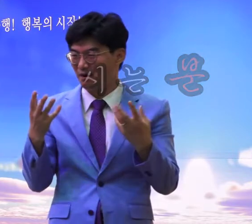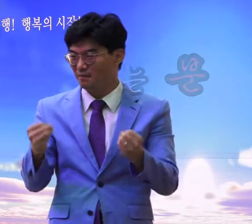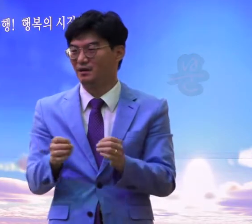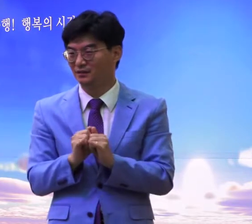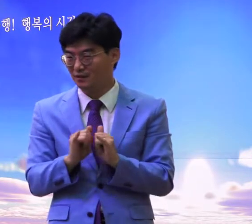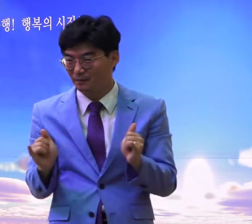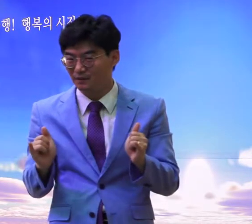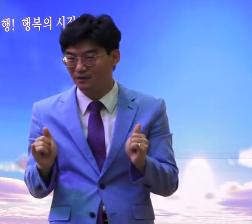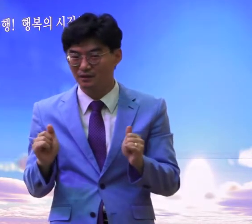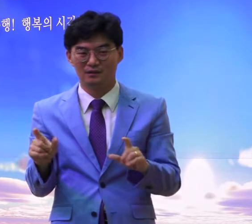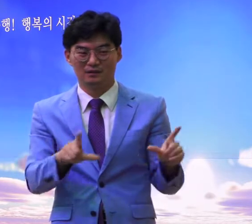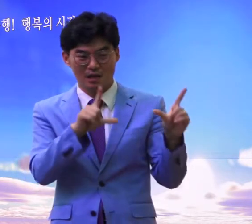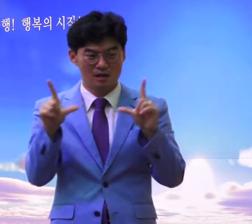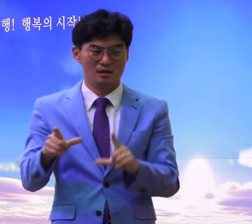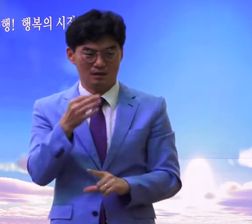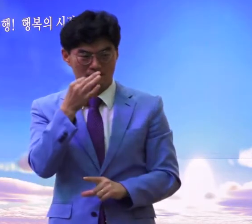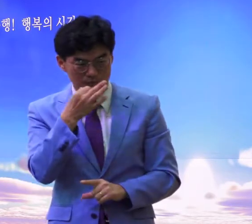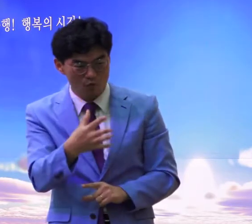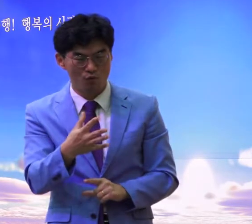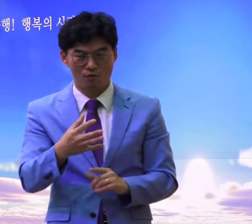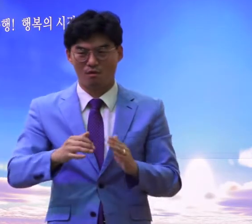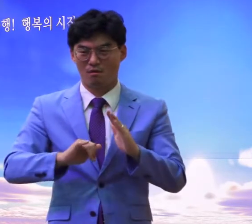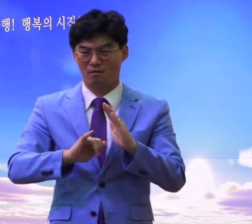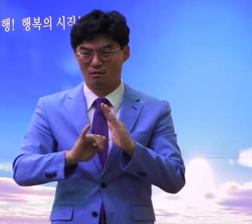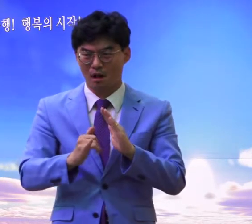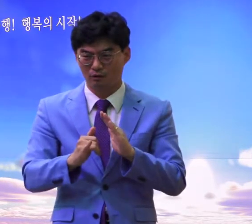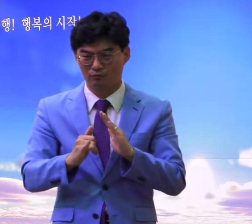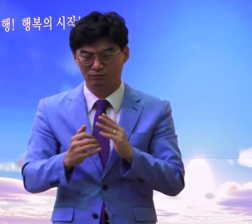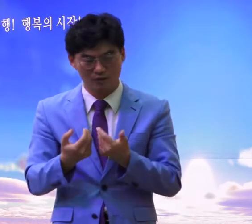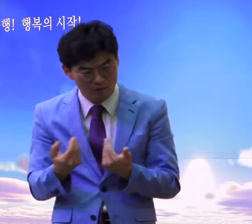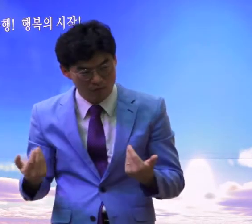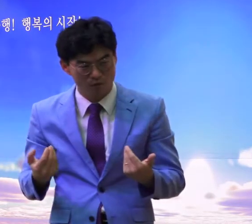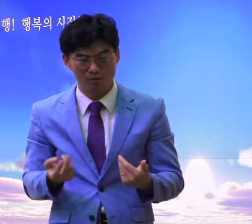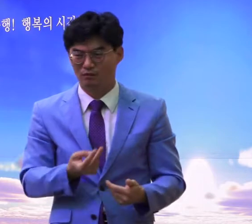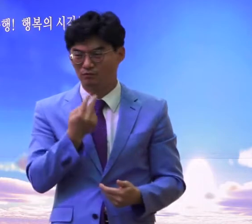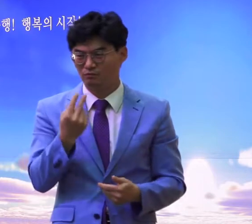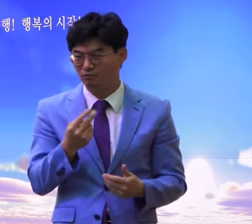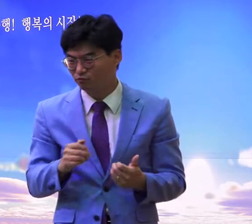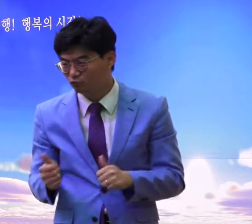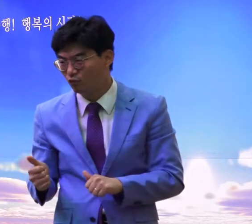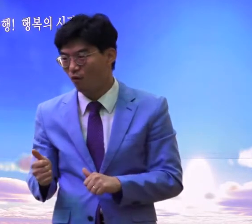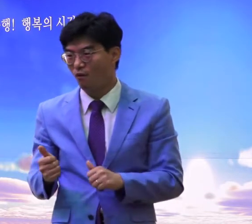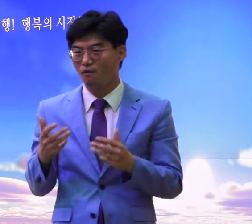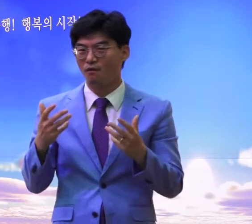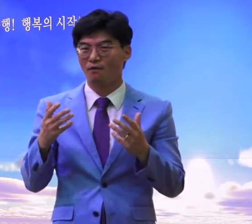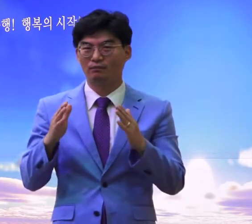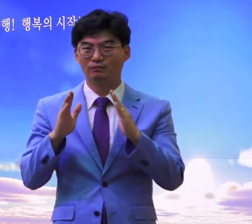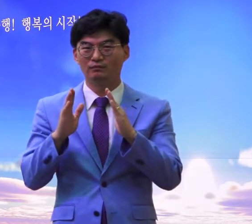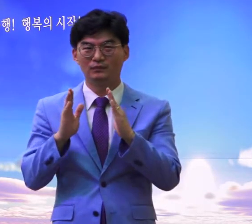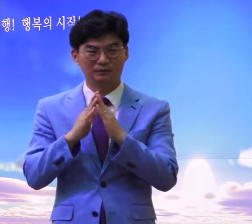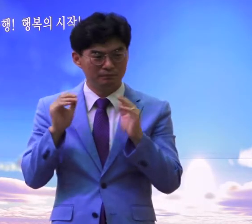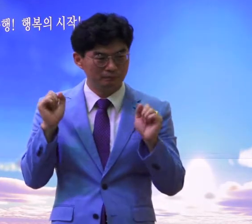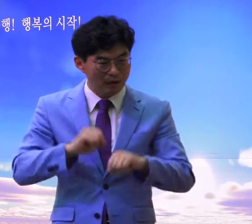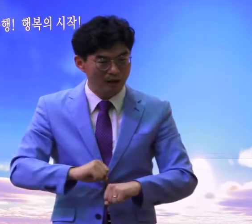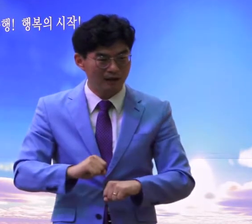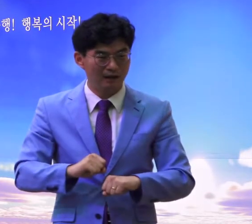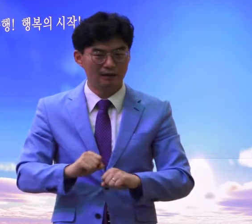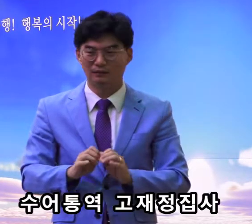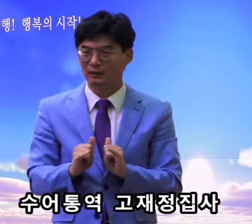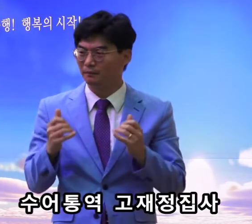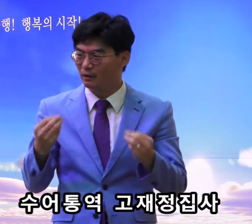분들이 삶의 터전을 잃고 가족을 잃고 또 목숨을 잃어버리고 많은 이재민이 생겼습니다. 물난리가